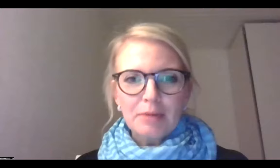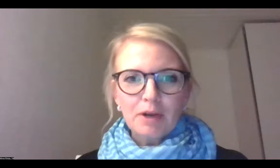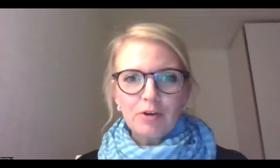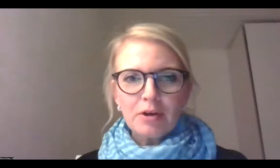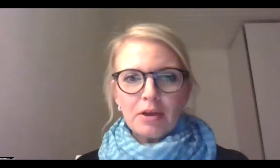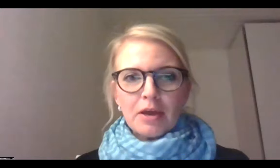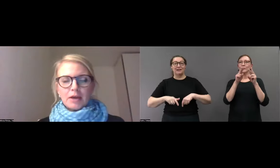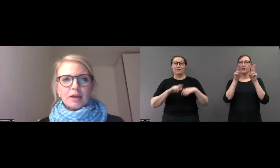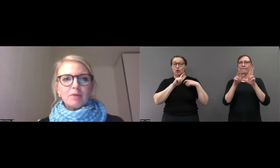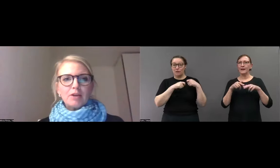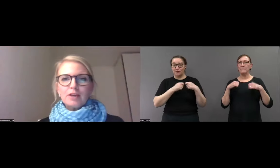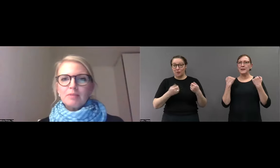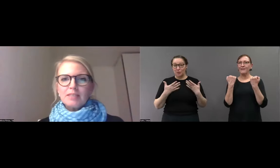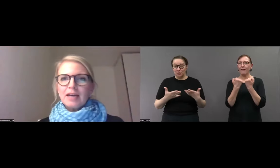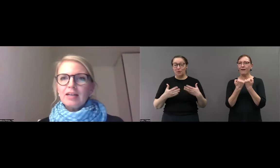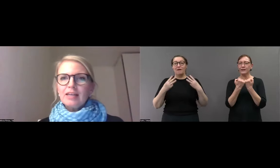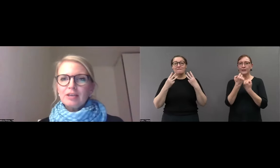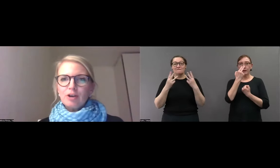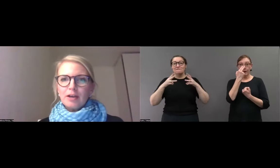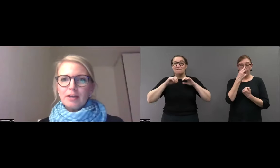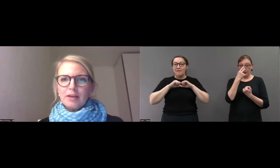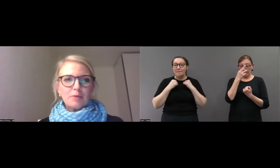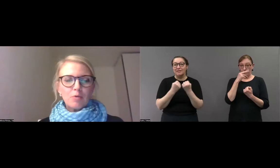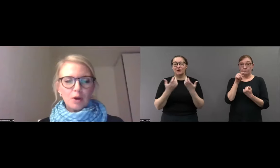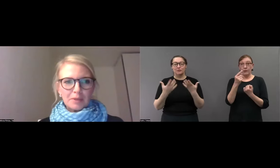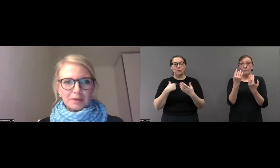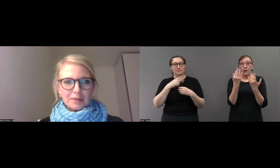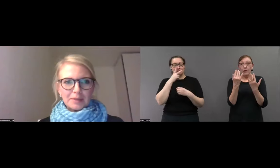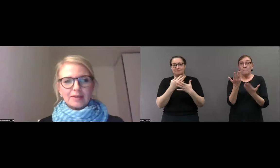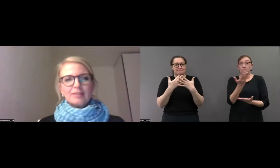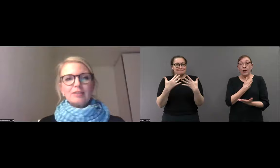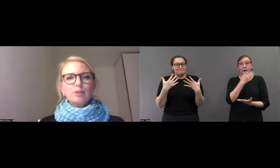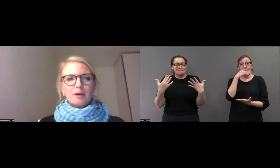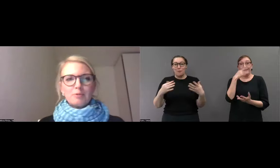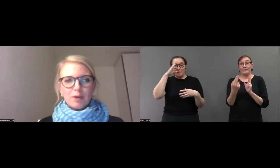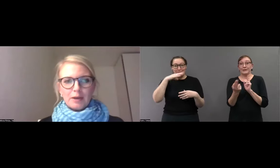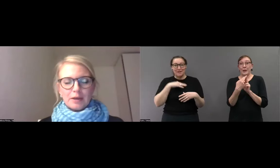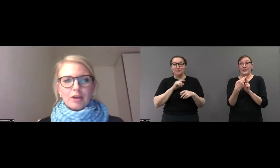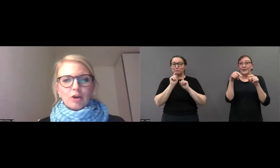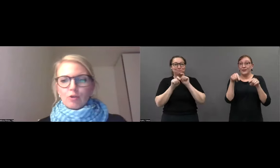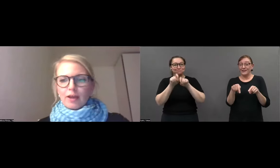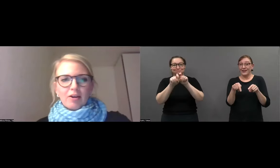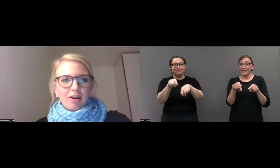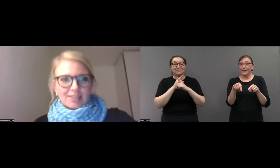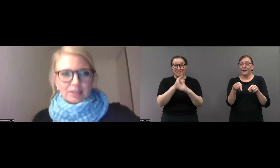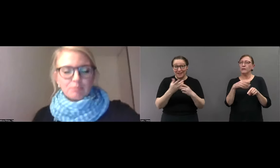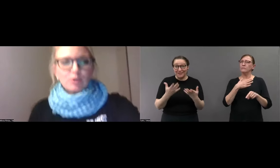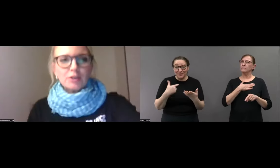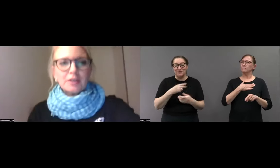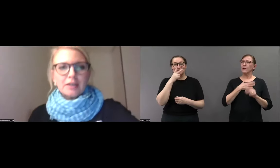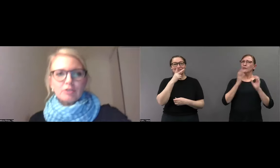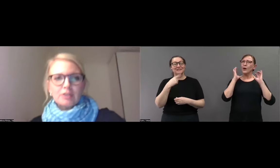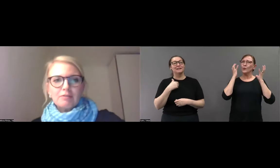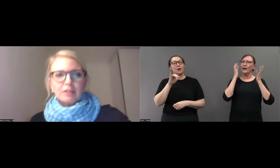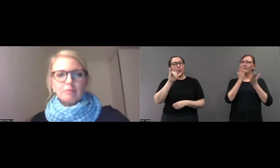nähdä näin paljon ihmisiä linjoilla ja huomata, että Ylen asiat